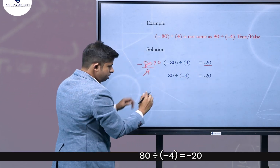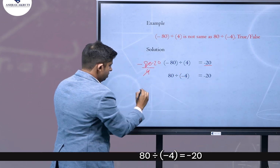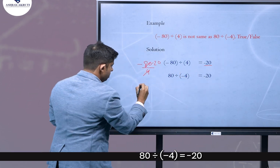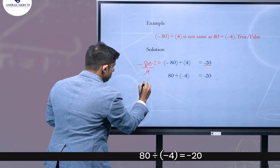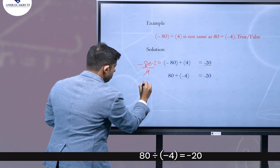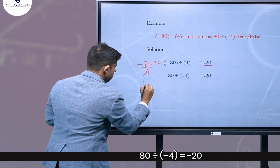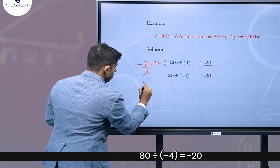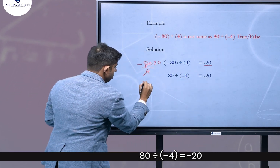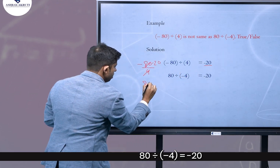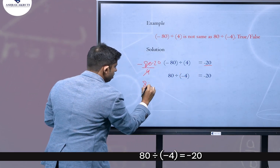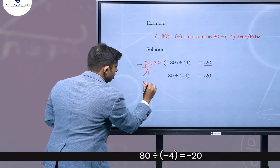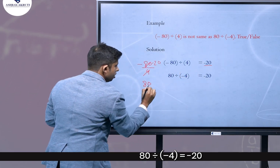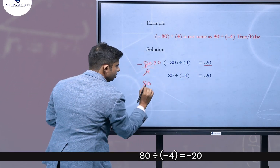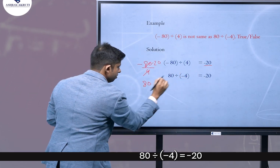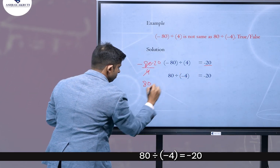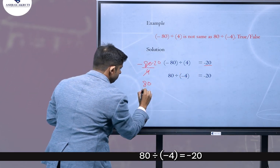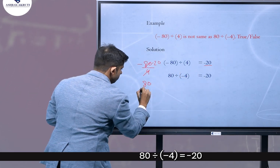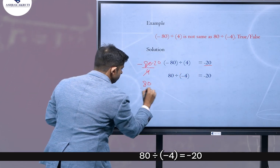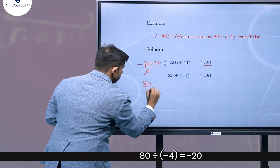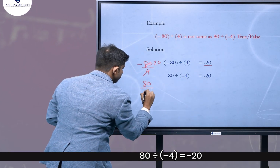80 divided by -4 equals to -20.